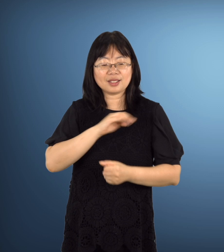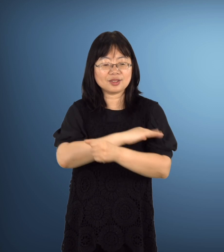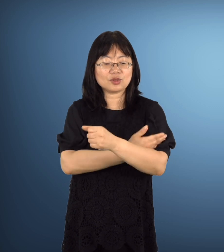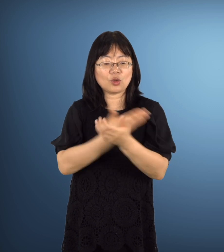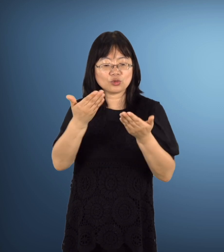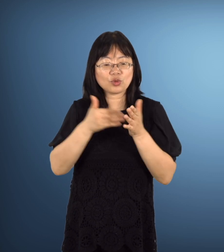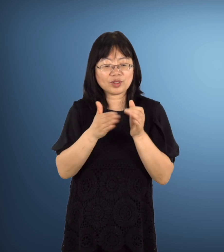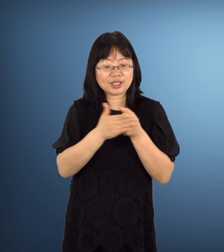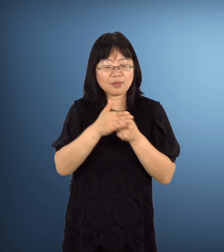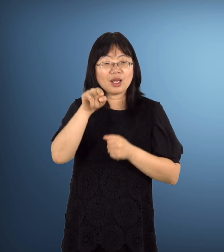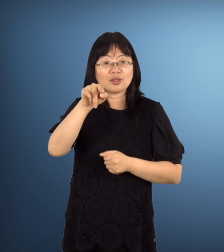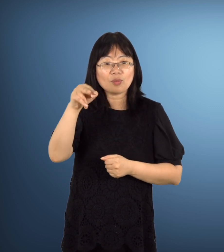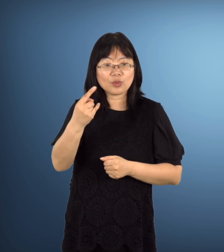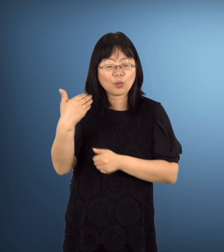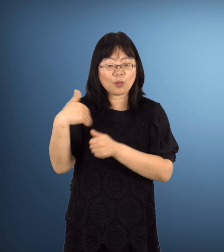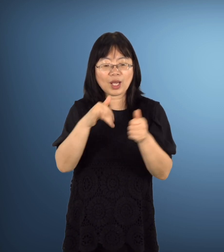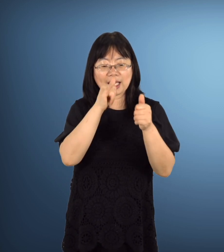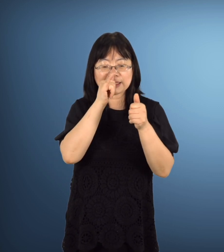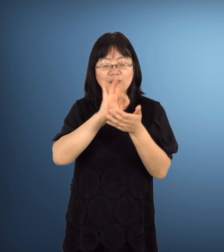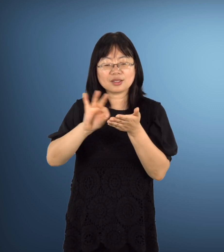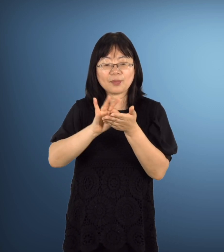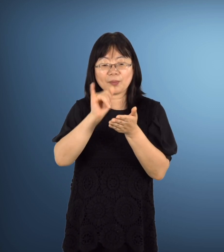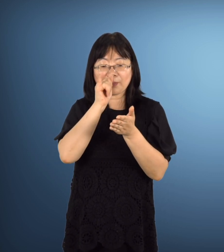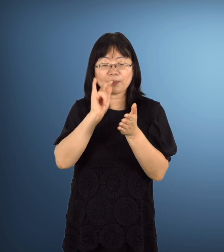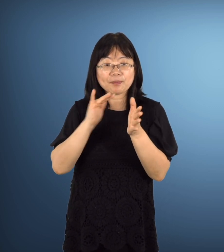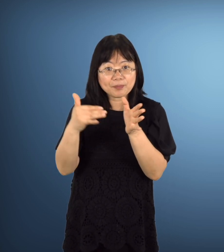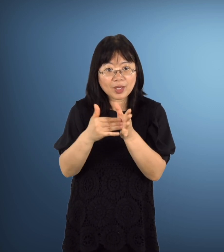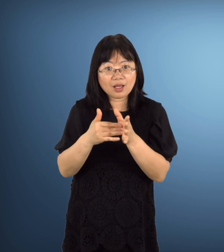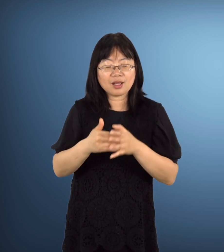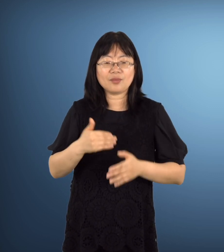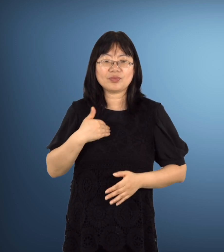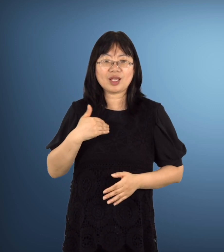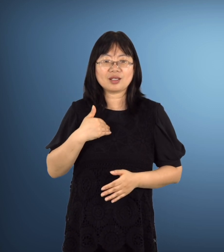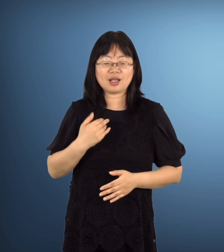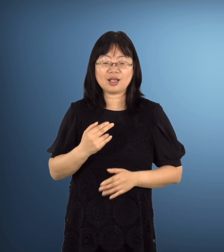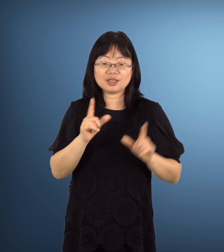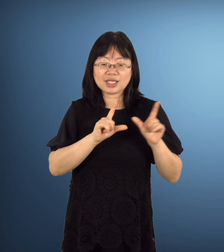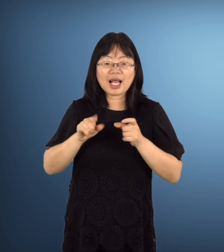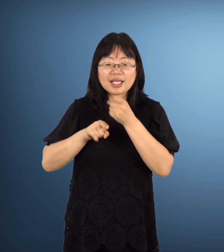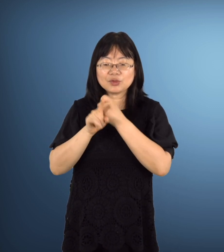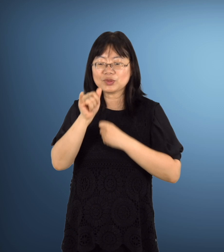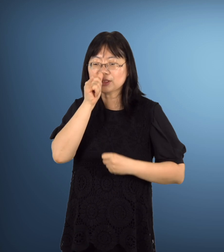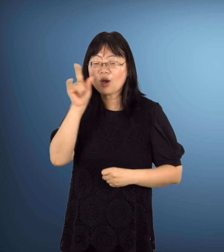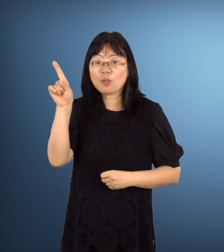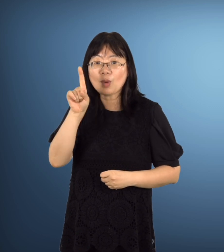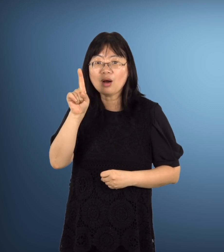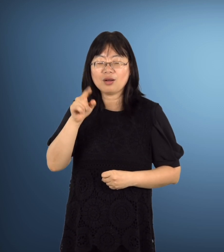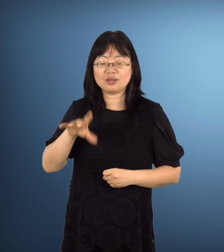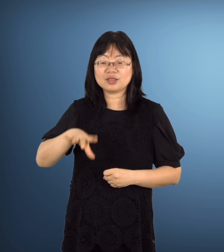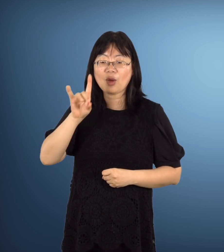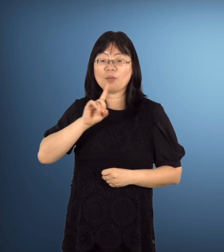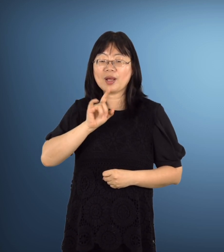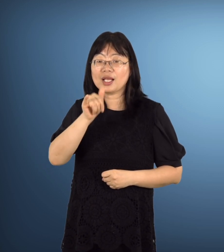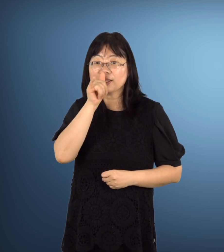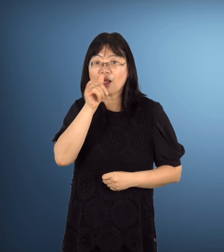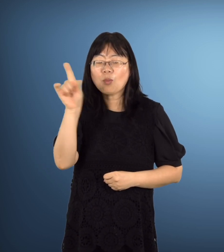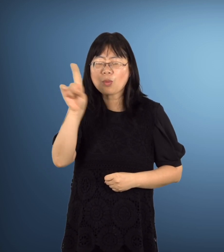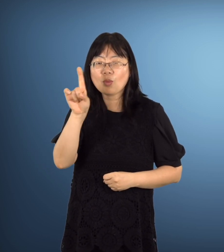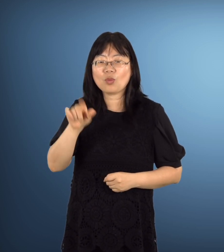능력을 주셨습니까? 그것도 보내어지는 데 쓰임받고, 내가 살아야 되는 이유, 제가 서두에도 말씀을